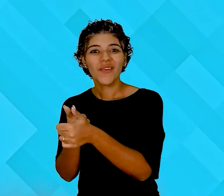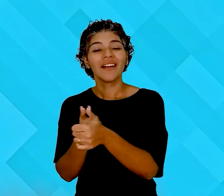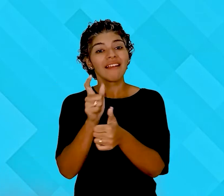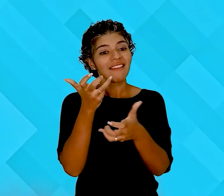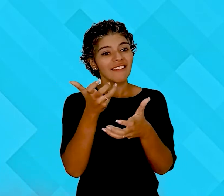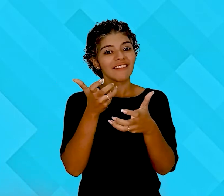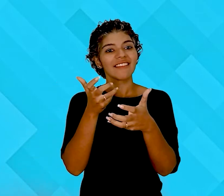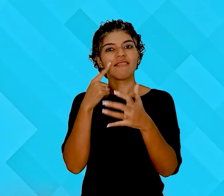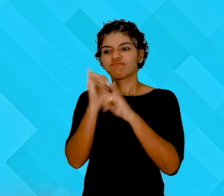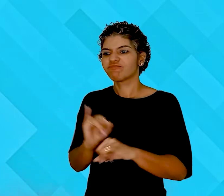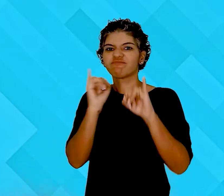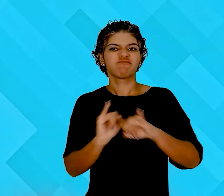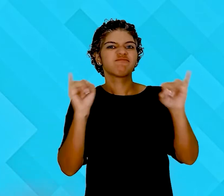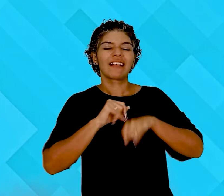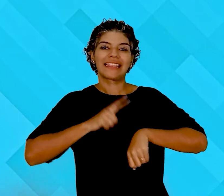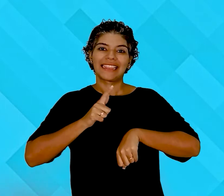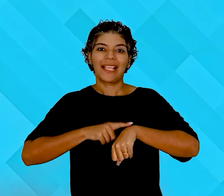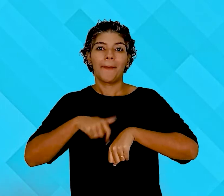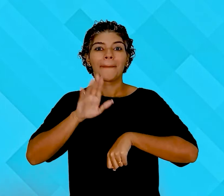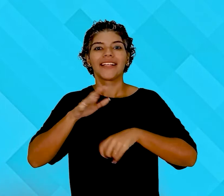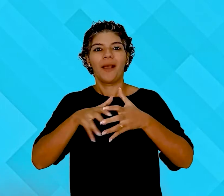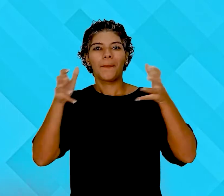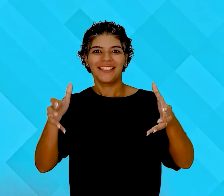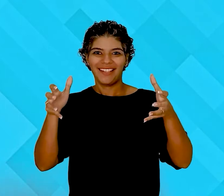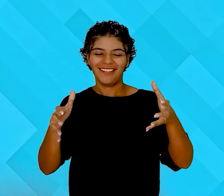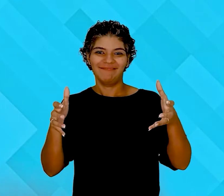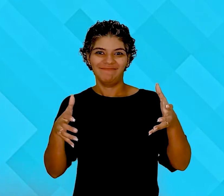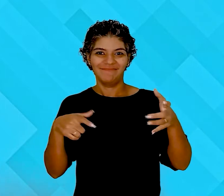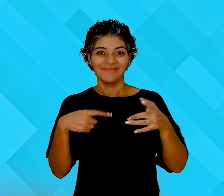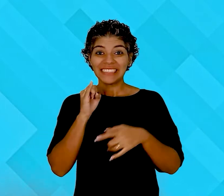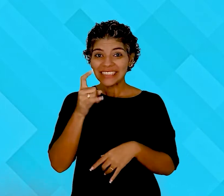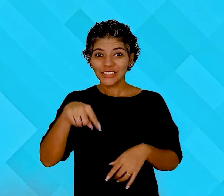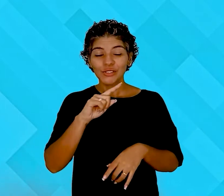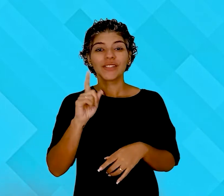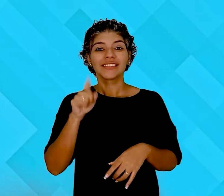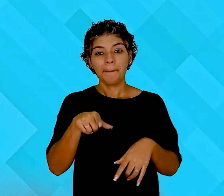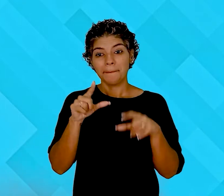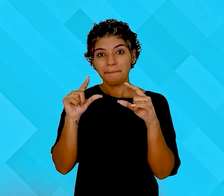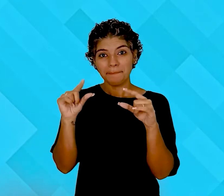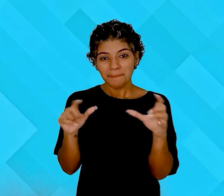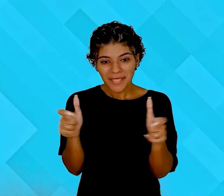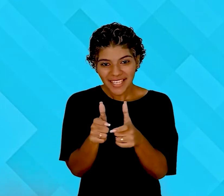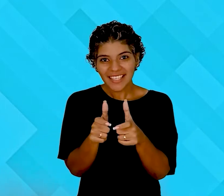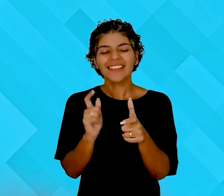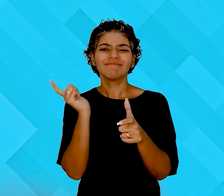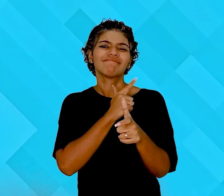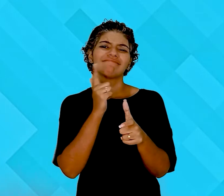outras alternativas. Então, se eu posso deixar aqui uma dica, é aproveitar os tamanhos menores que